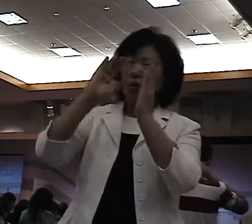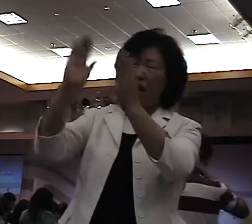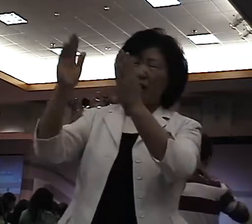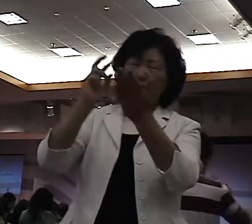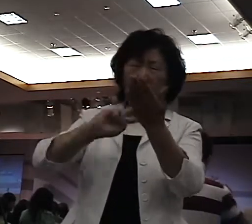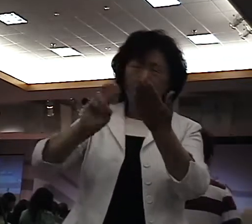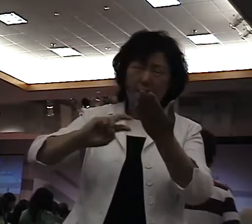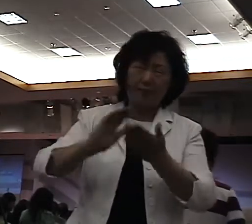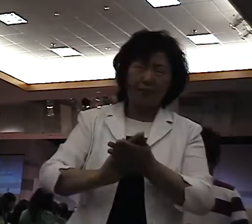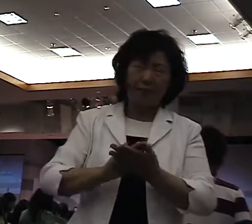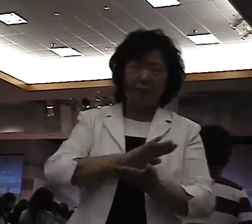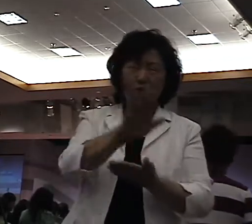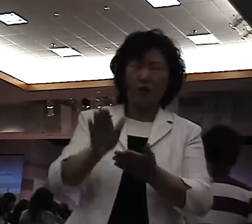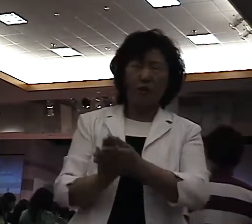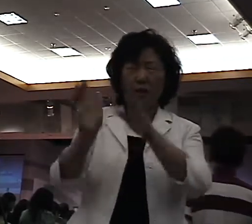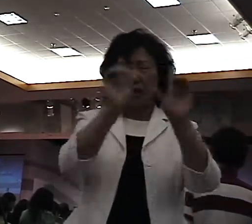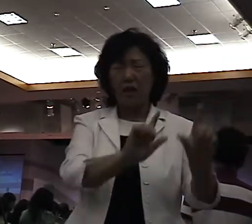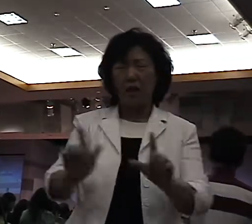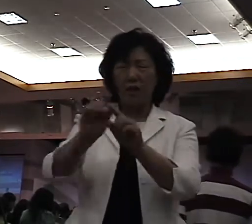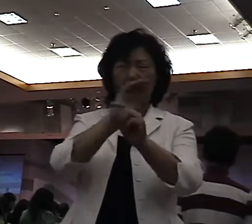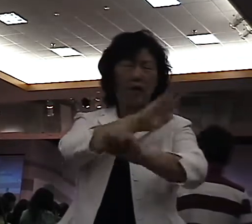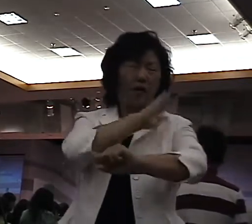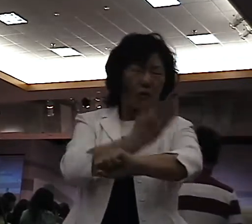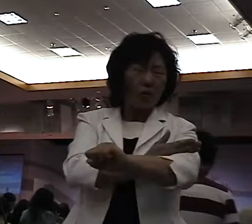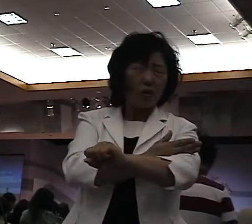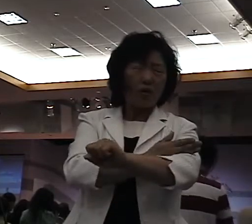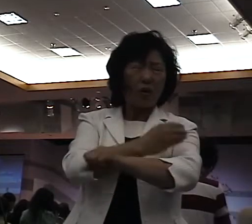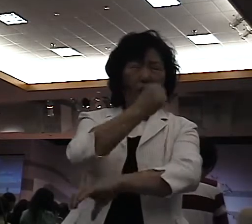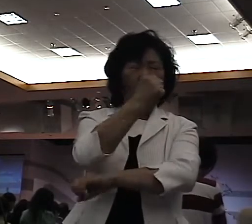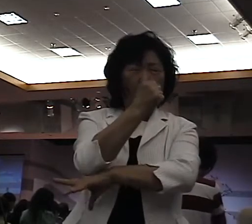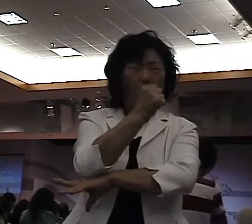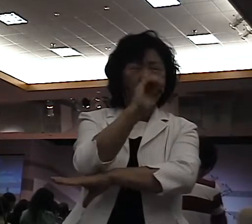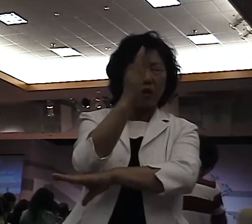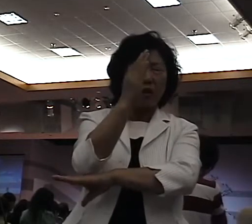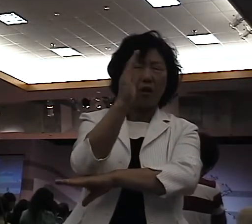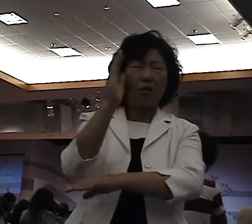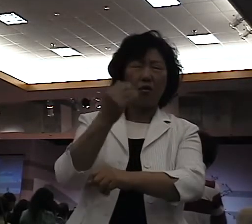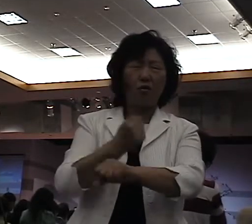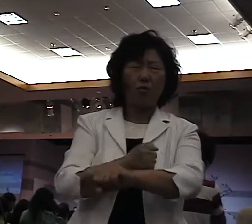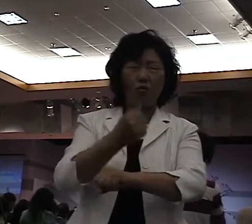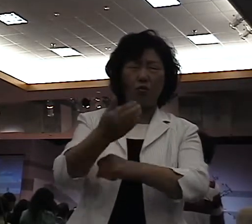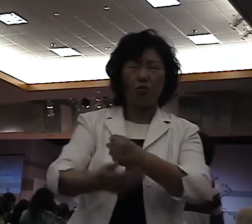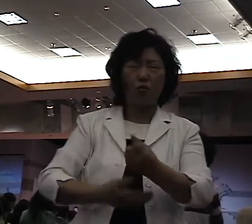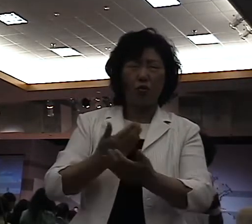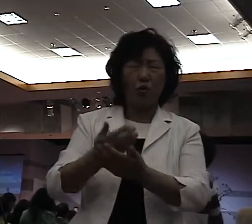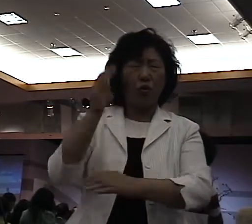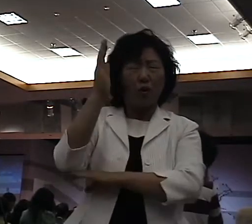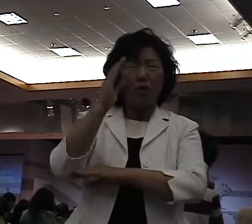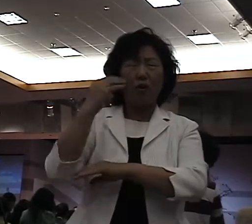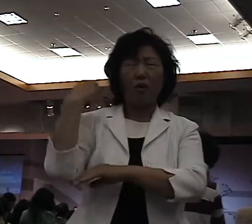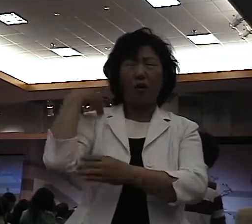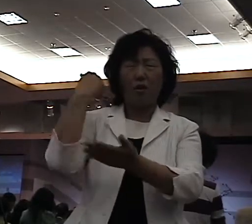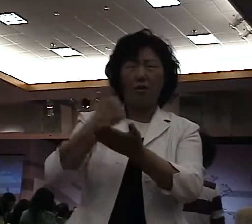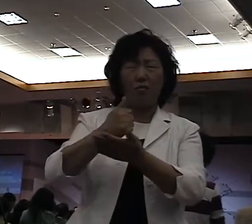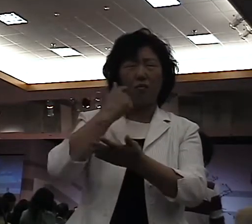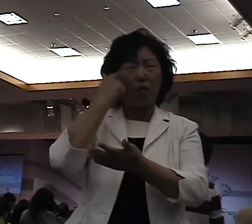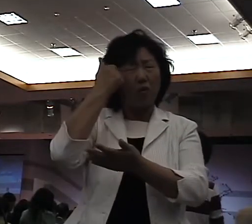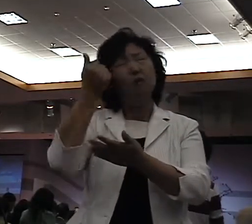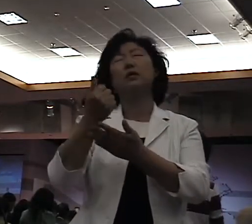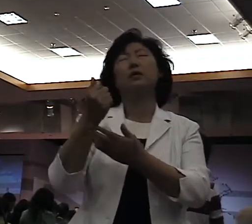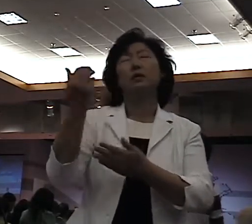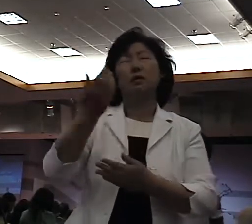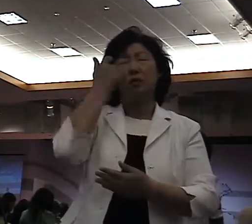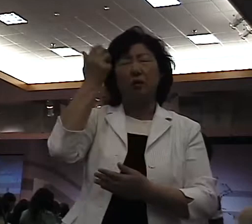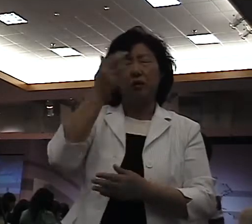찬양이 저희들의 삶의 능력과 원천과 기쁨이 되게 하옵소서. 말씀을 전하시는 담임 목사님에게 성령의